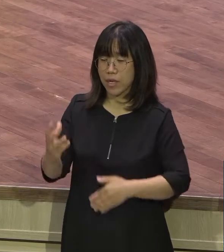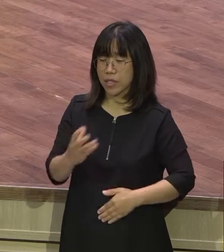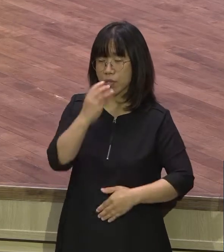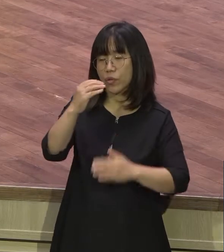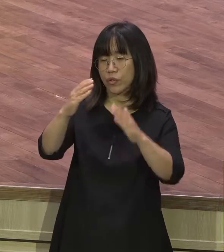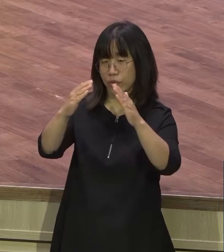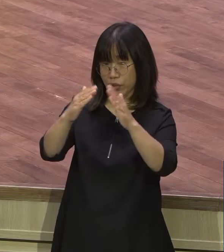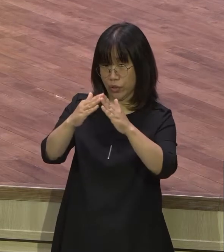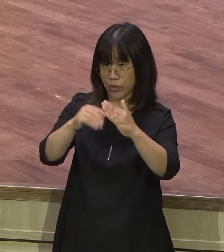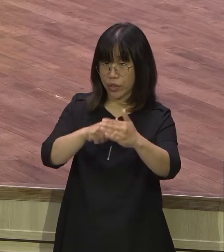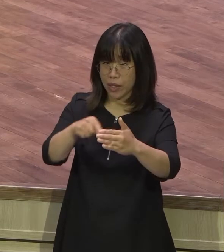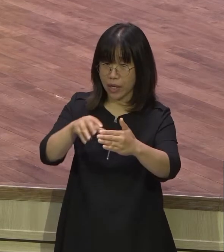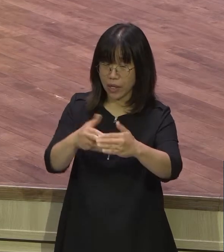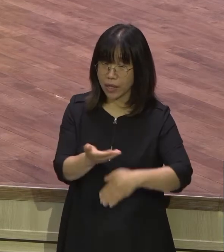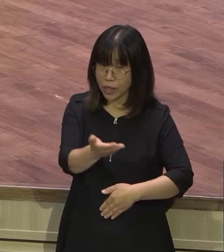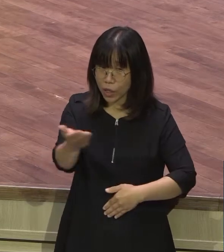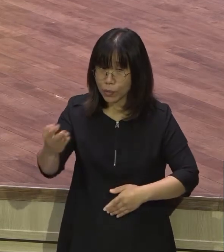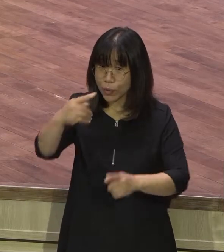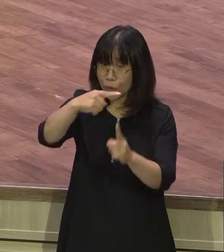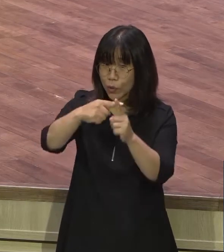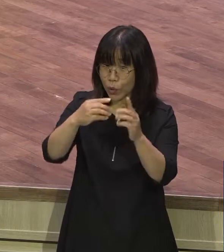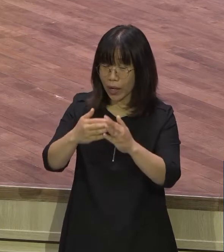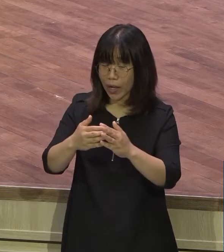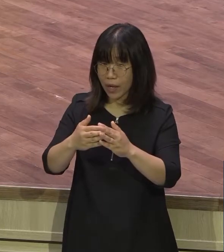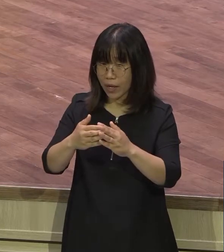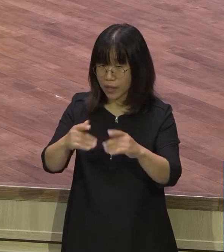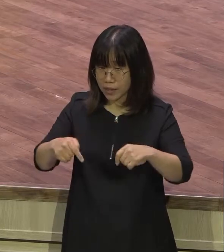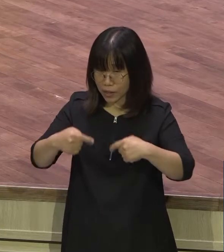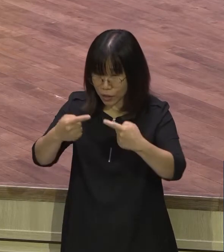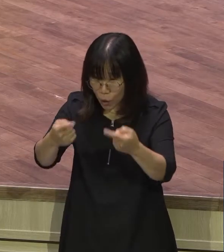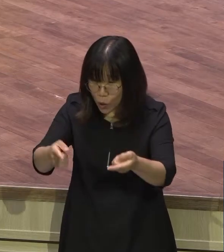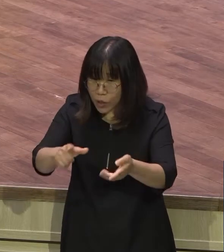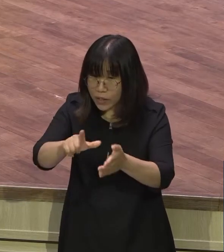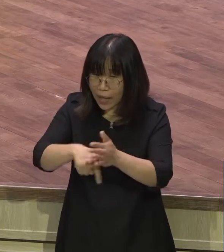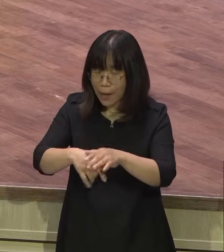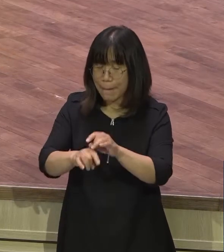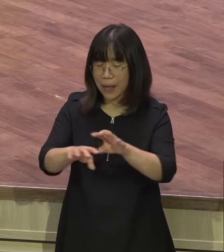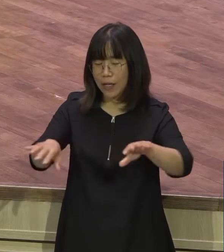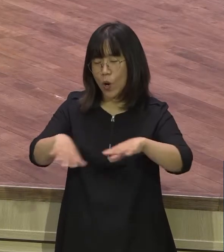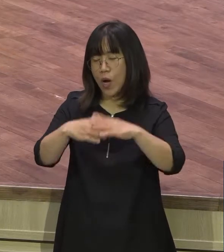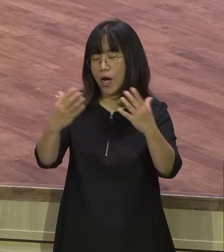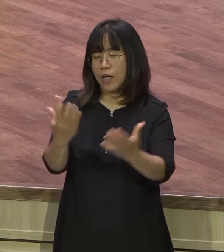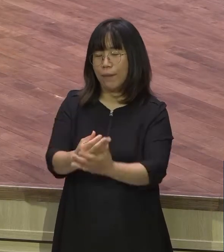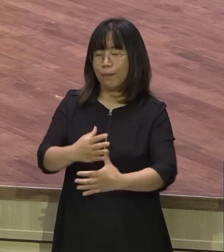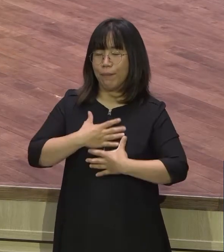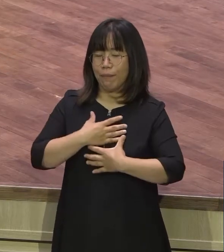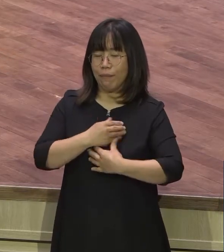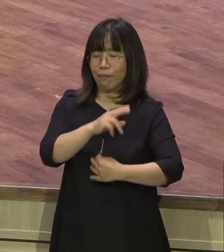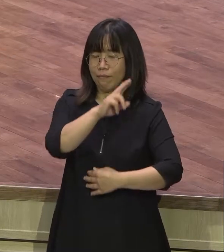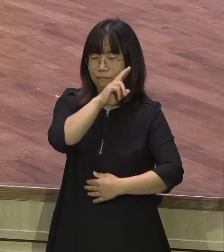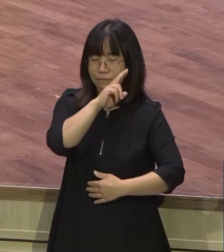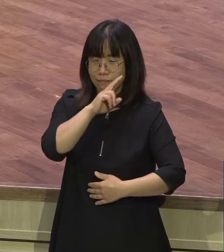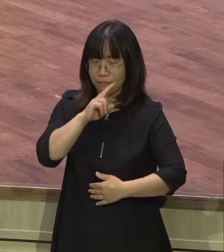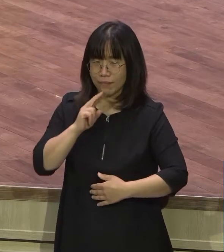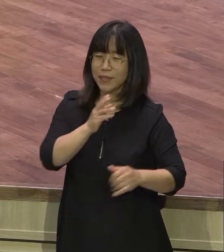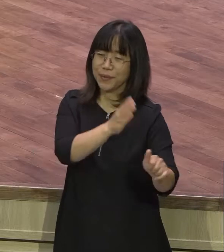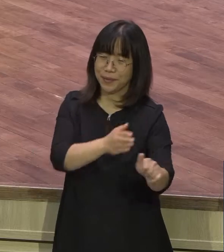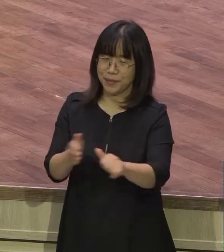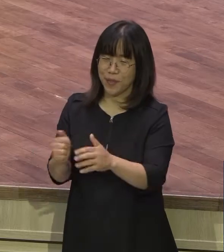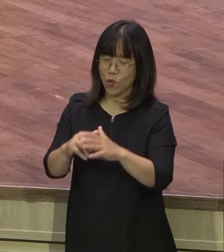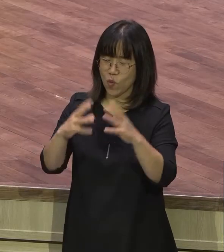지원 여러분 교회 들어올 때마다 완전히 릴렉스 되시기 바랍니다 완전히 여기서 완전히